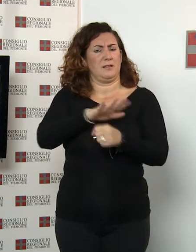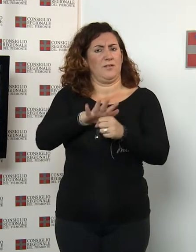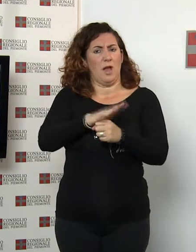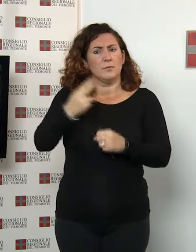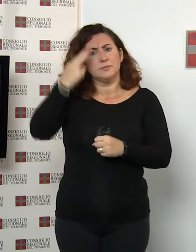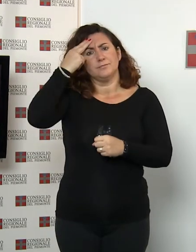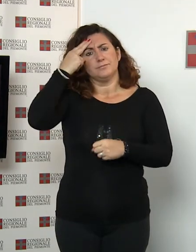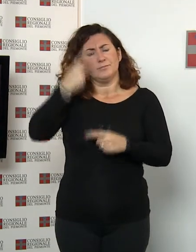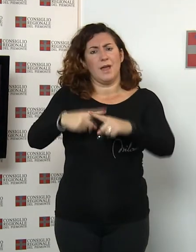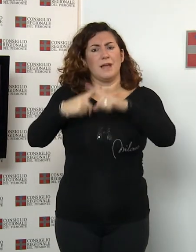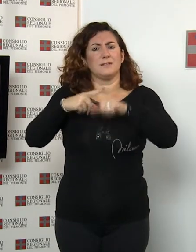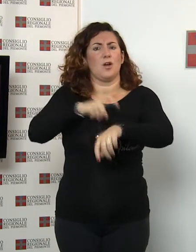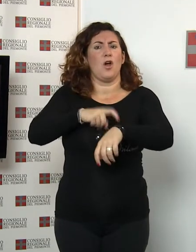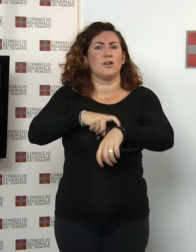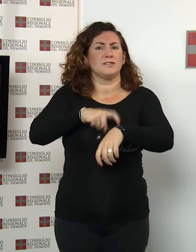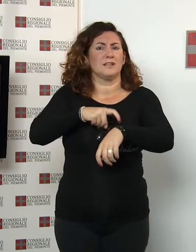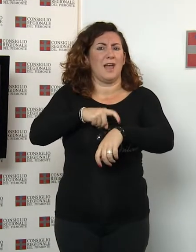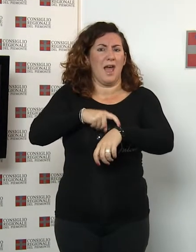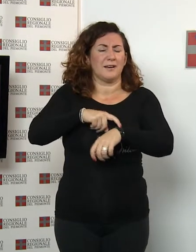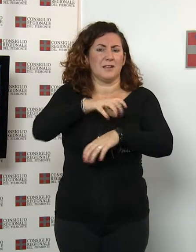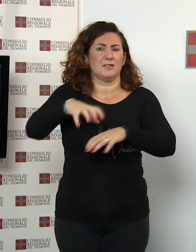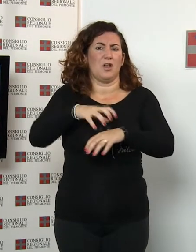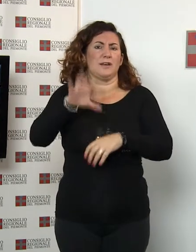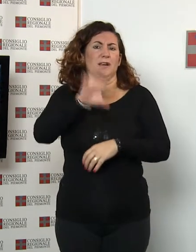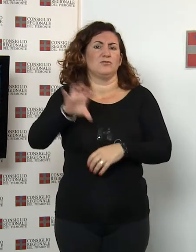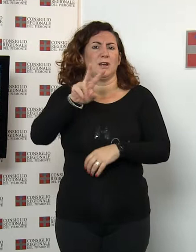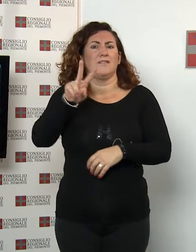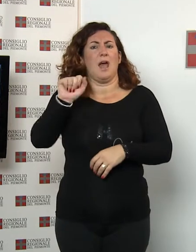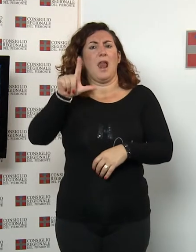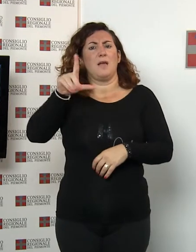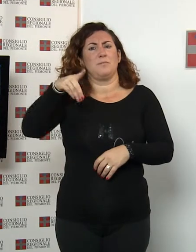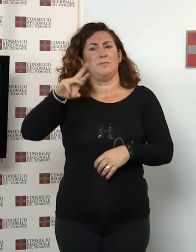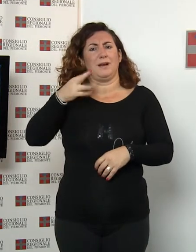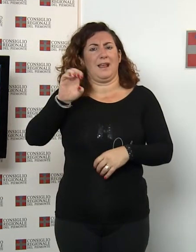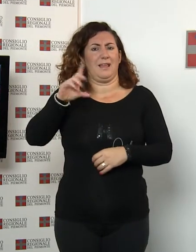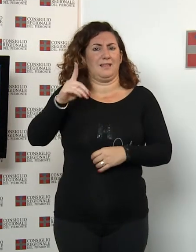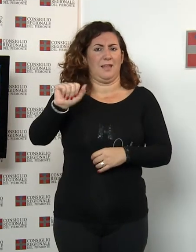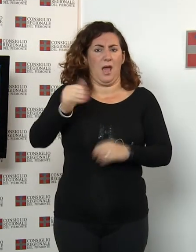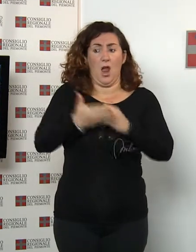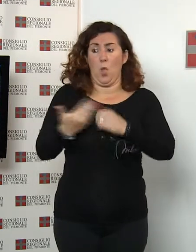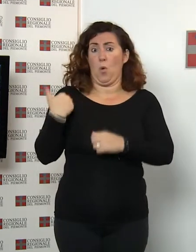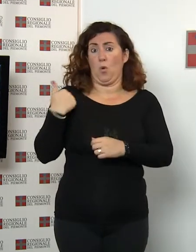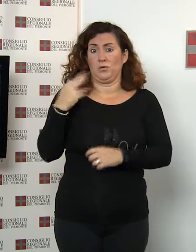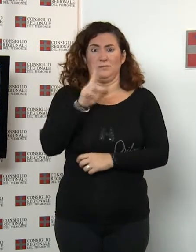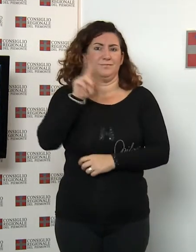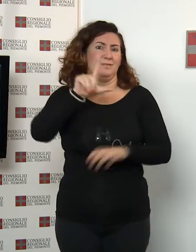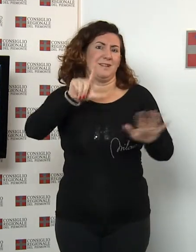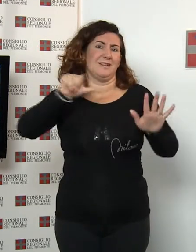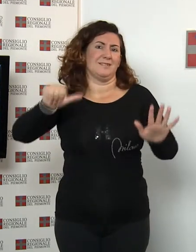assessore regionale Mario valpreda scomparso nel luglio scorso all'età di 76 anni l'assemblea ha poi iniziato la discussione della